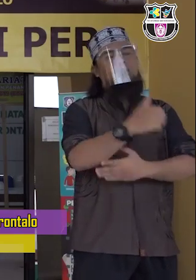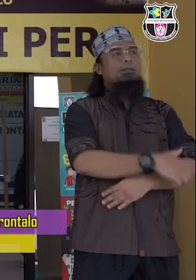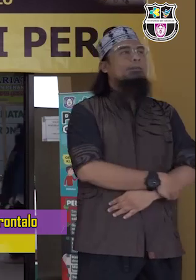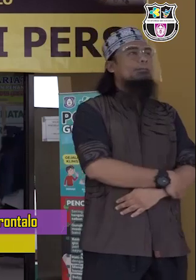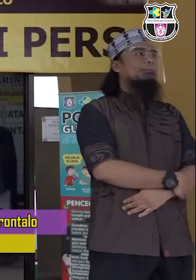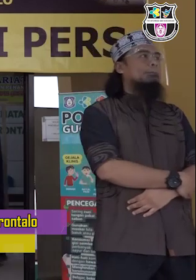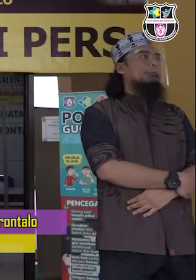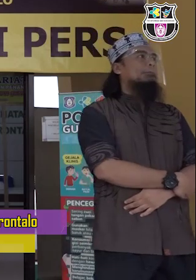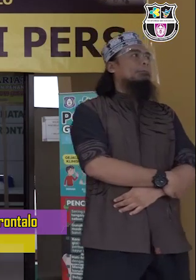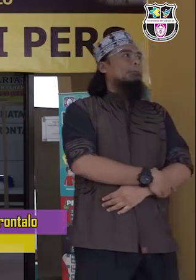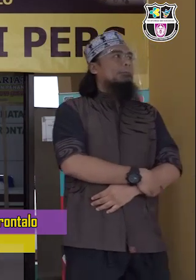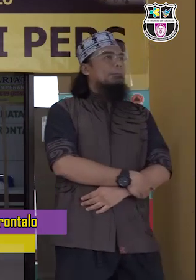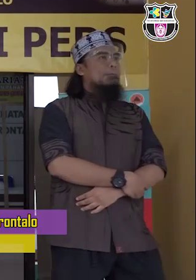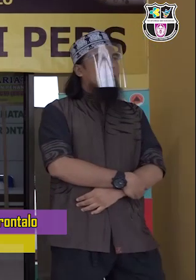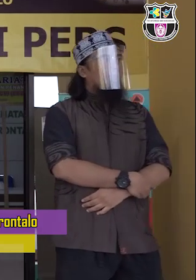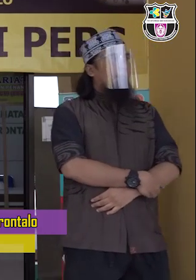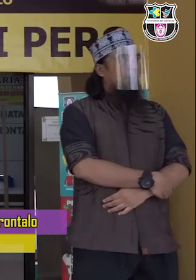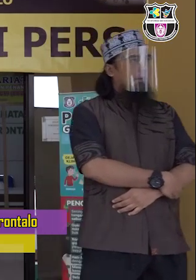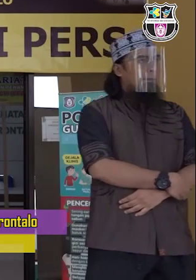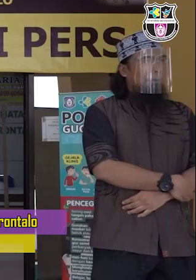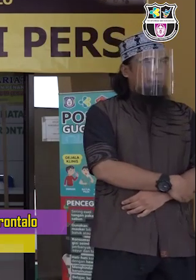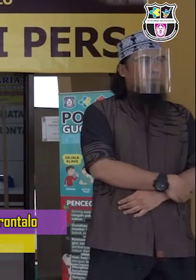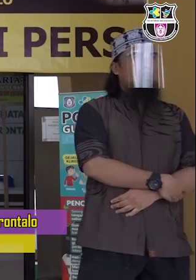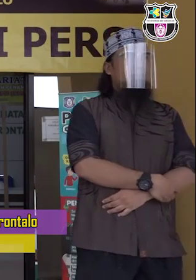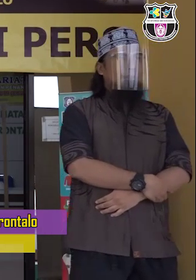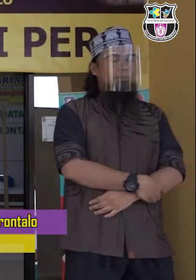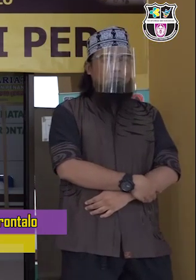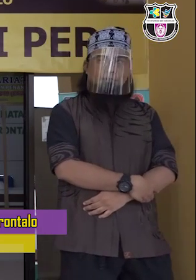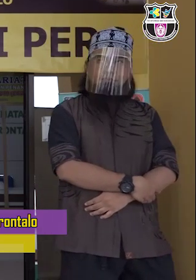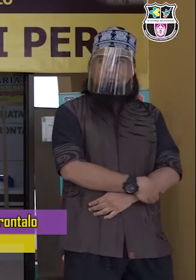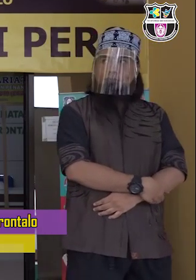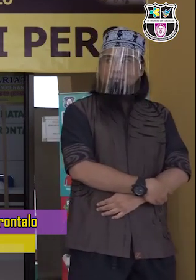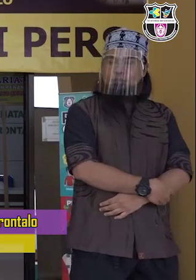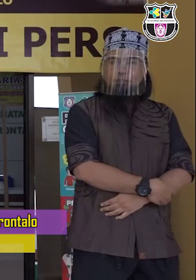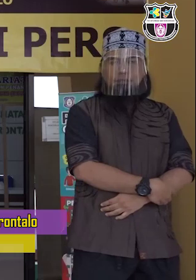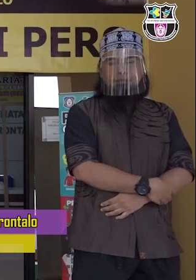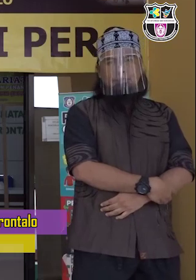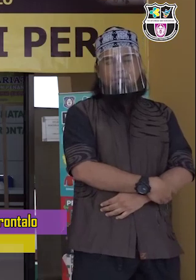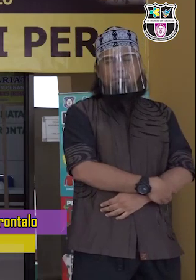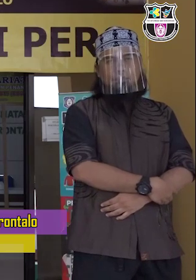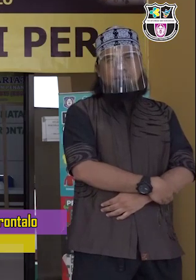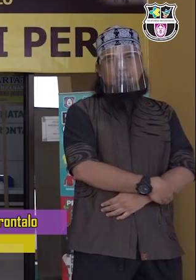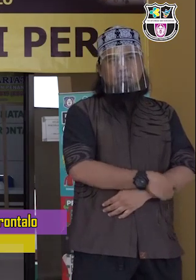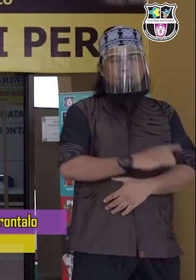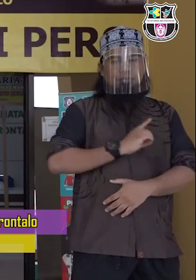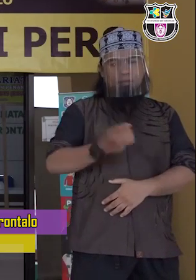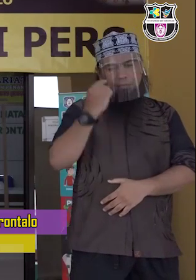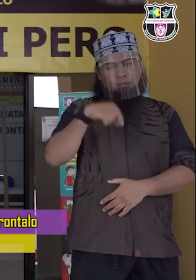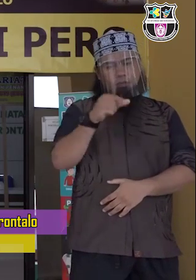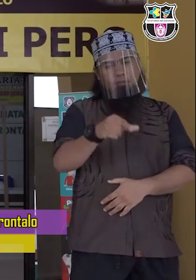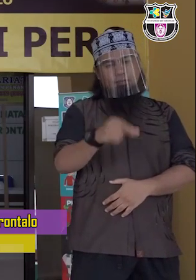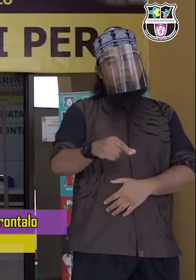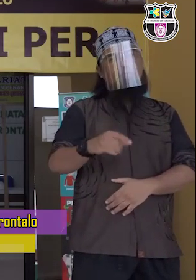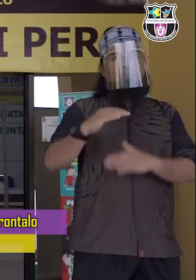hamil, bayi, balita bisa berhubungan dengan petugas kesehatan. Dan untuk orang dewasa,